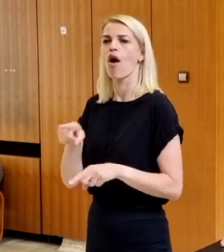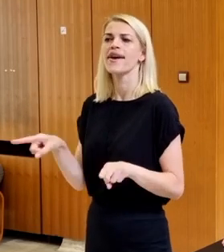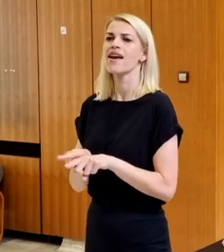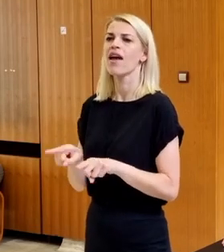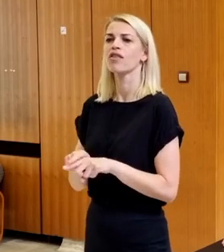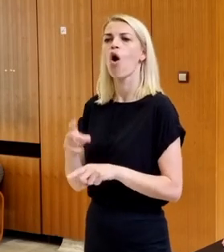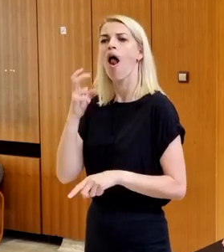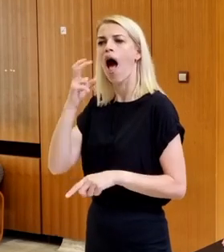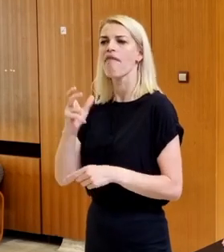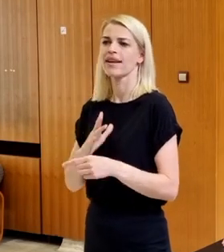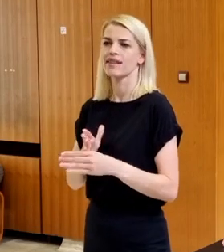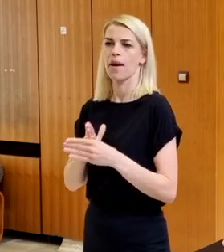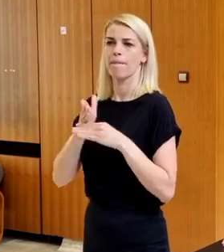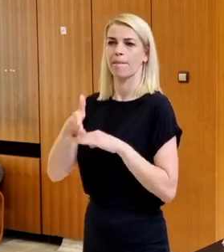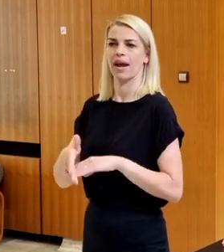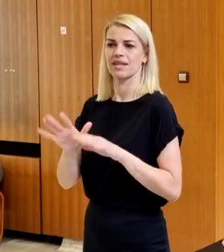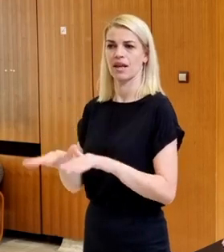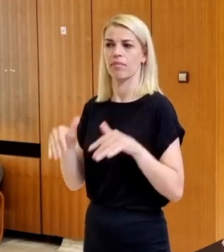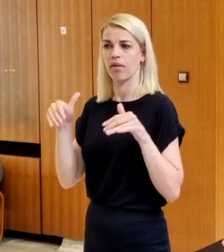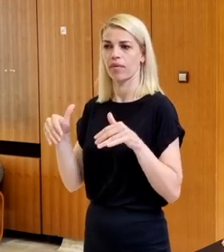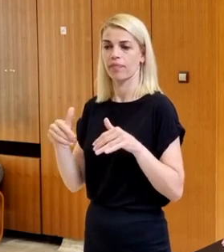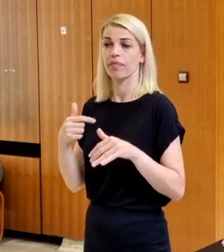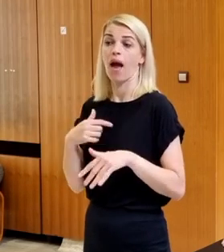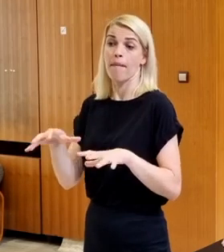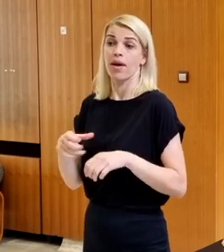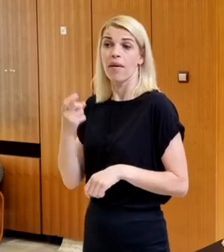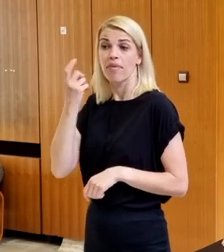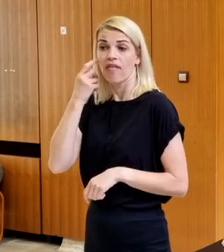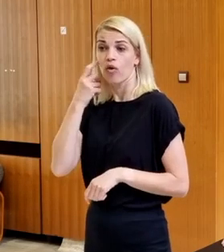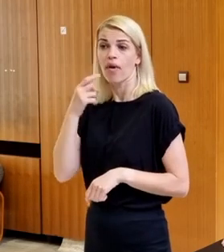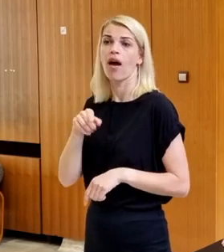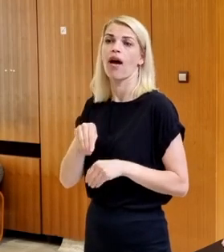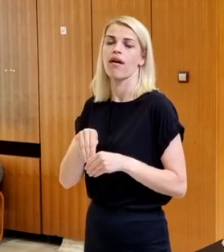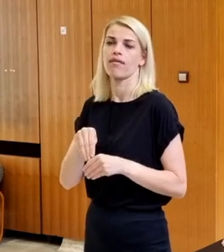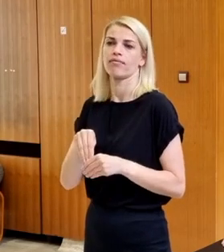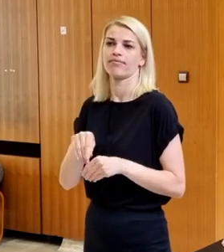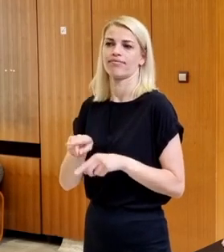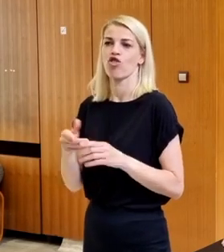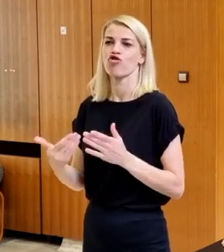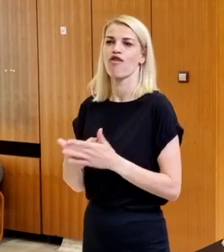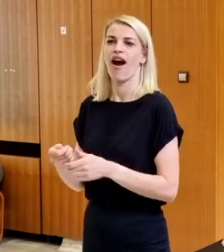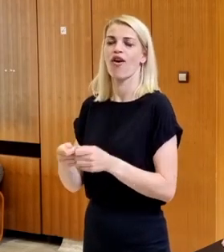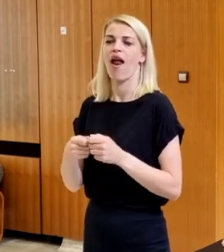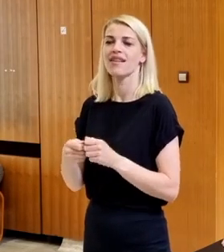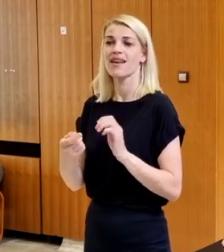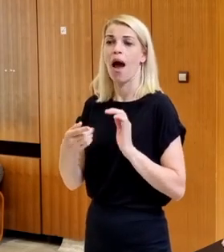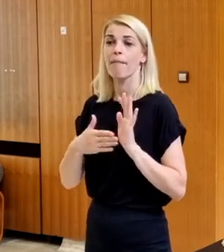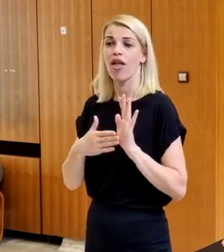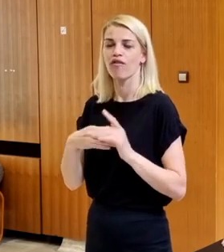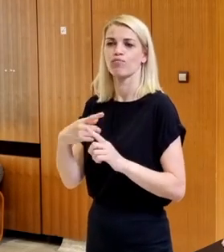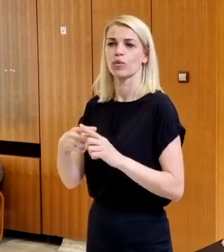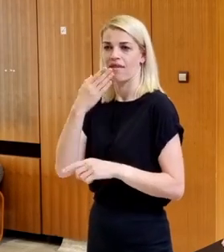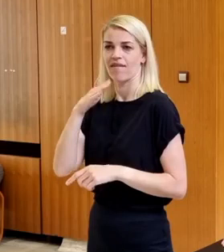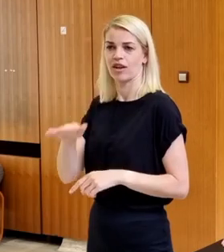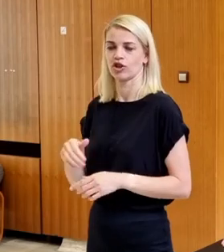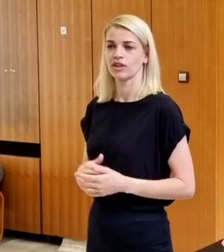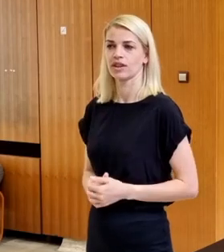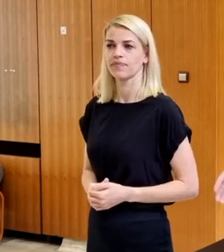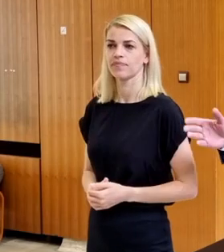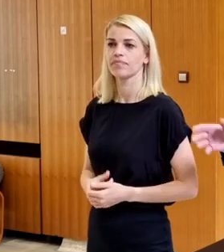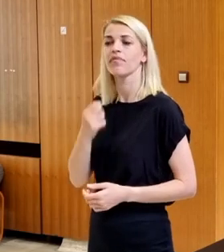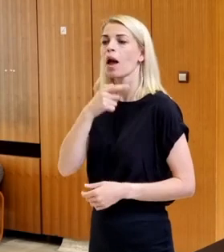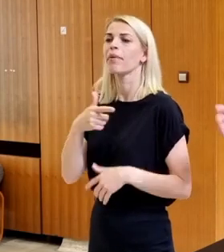tieto nedorobky prešli. OK, beriem na vedomie, máme tu novú koalíciu Igora Matoviča s fašistami. Ale by ste to teda nespravili, že by ste nechali? To vám neviem povedať,